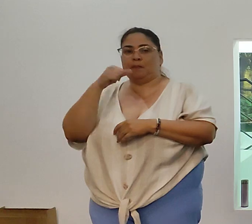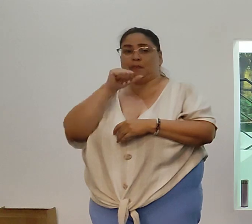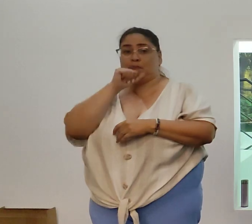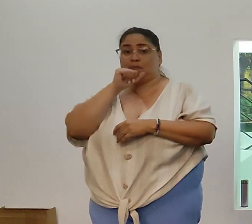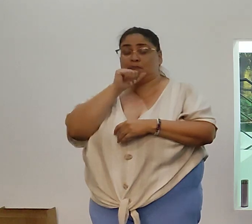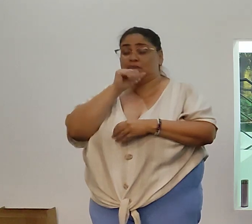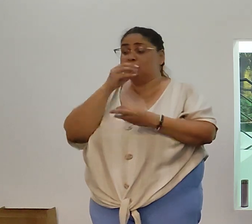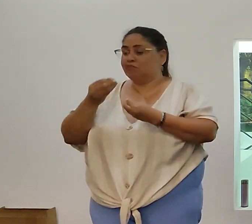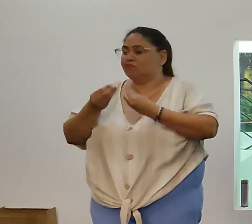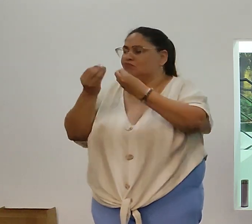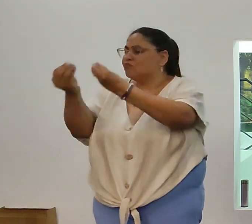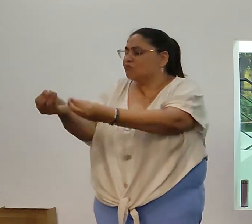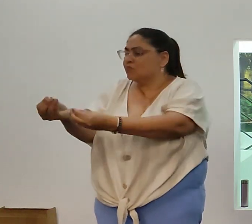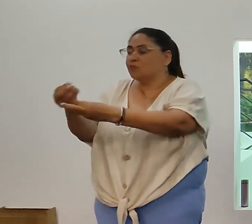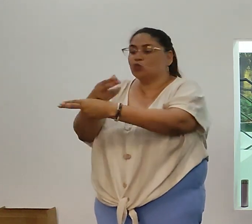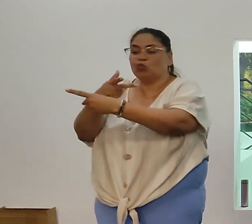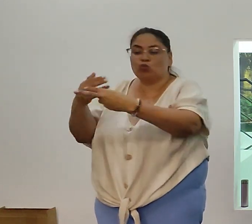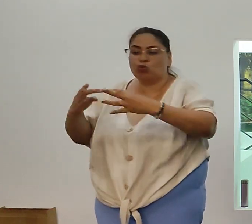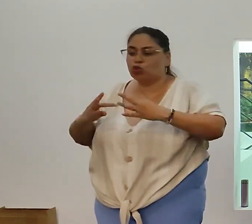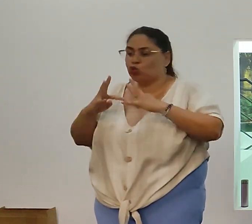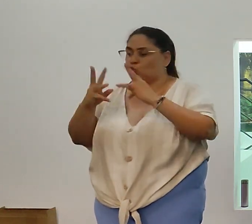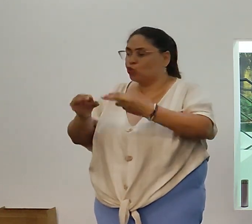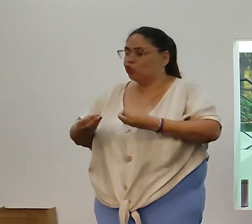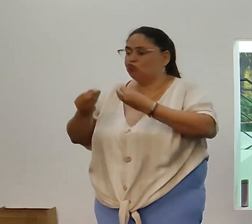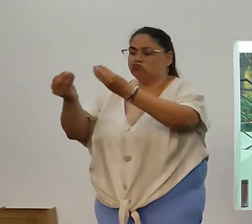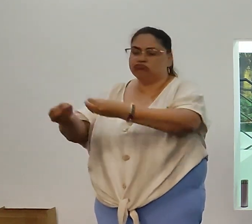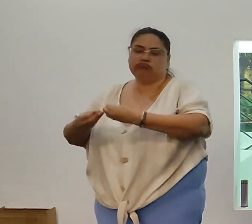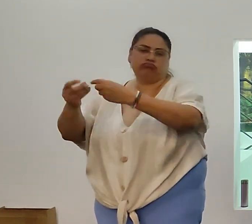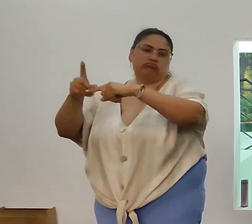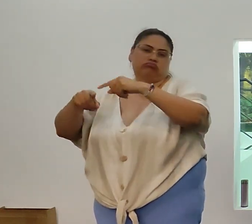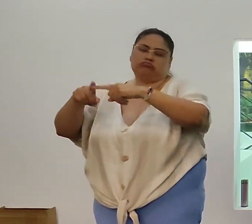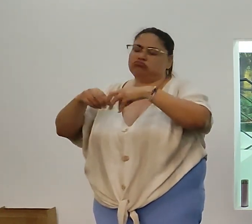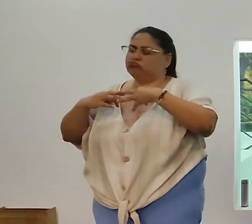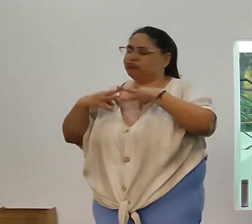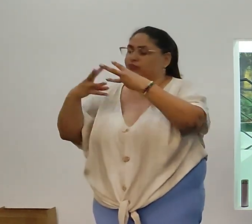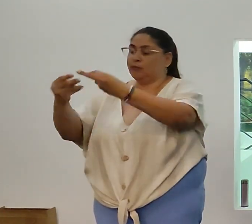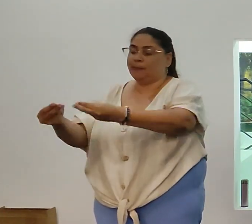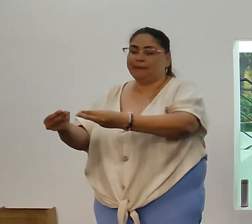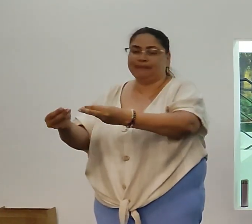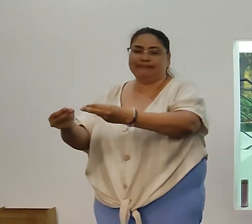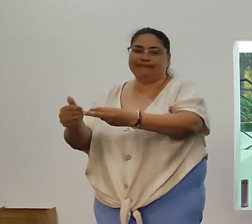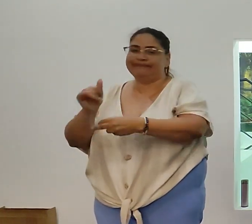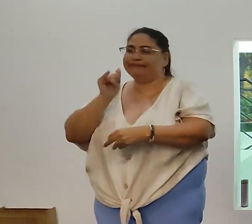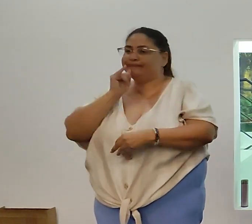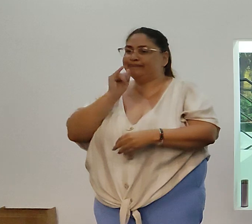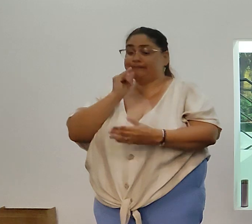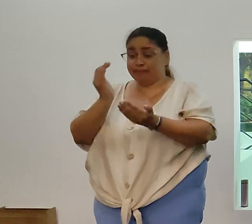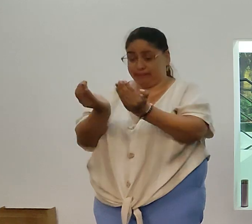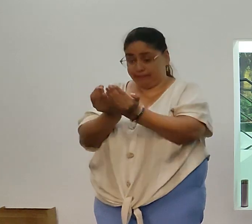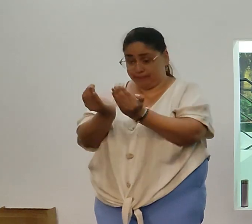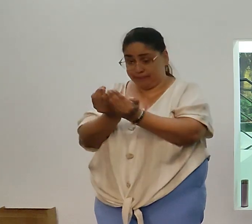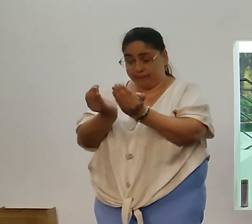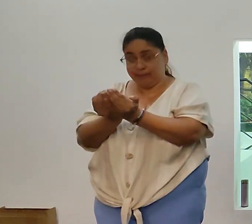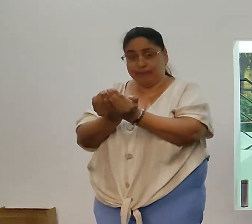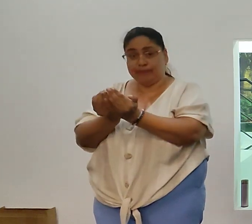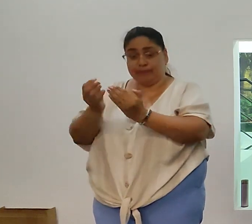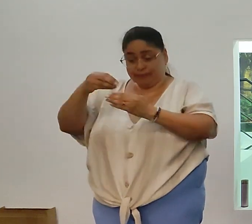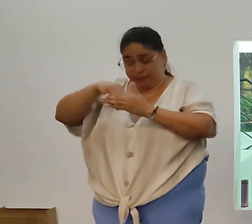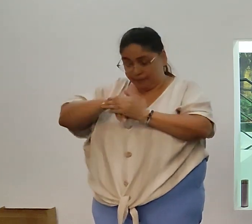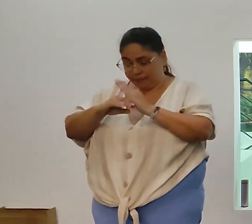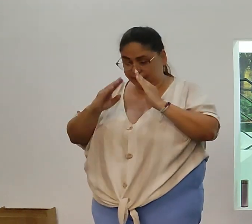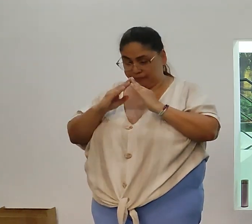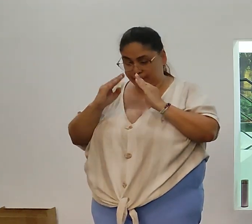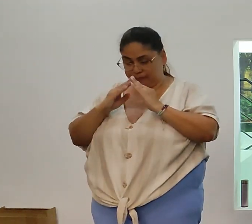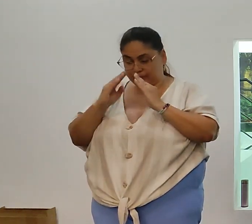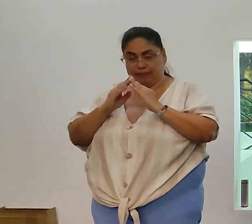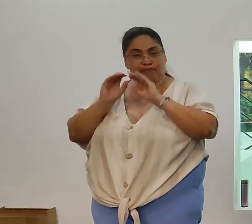Se nós damos tudo para os nossos filhos na parte material, e nós não damos o exemplo de ser um cristão dentro da nossa casa,